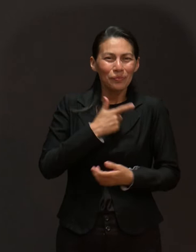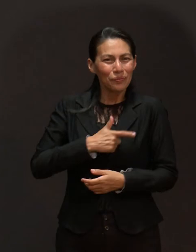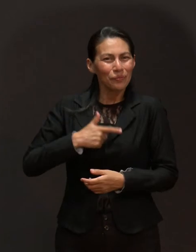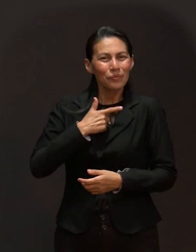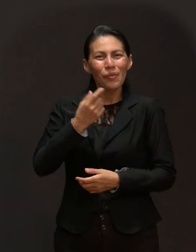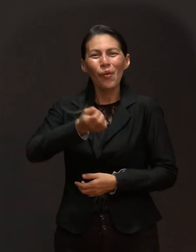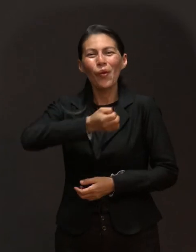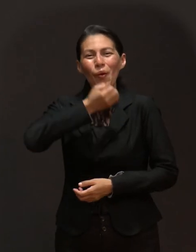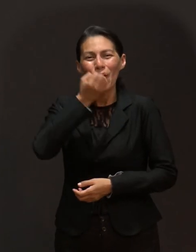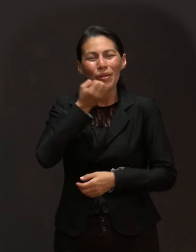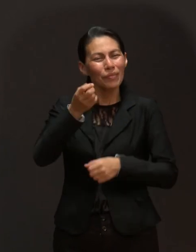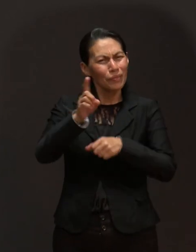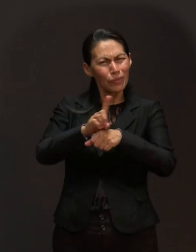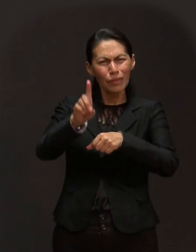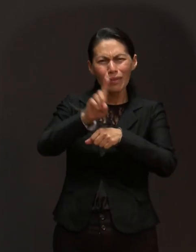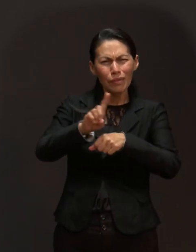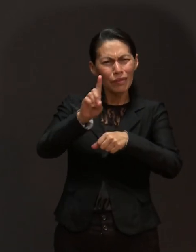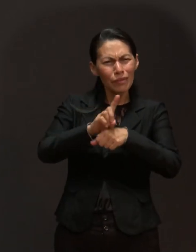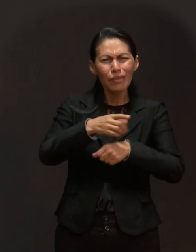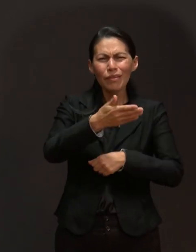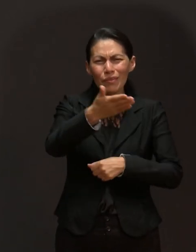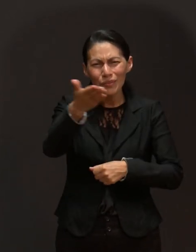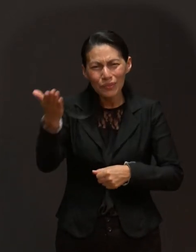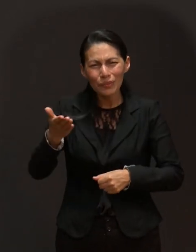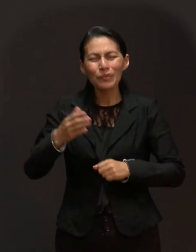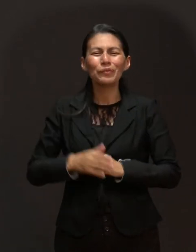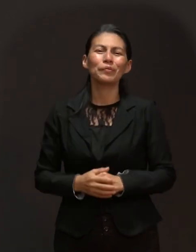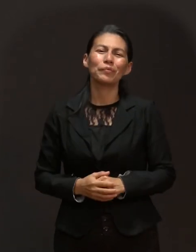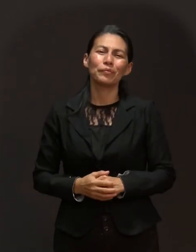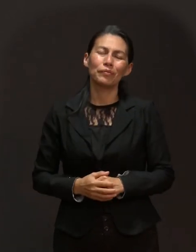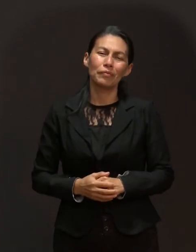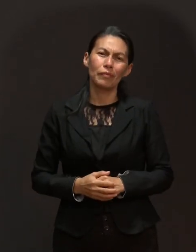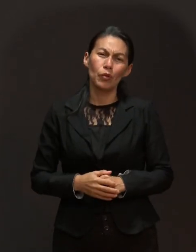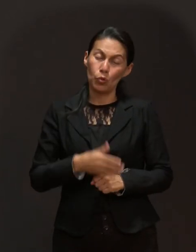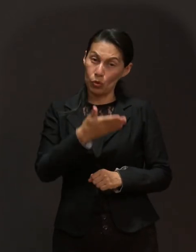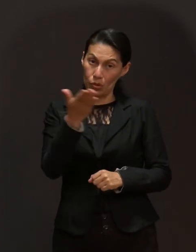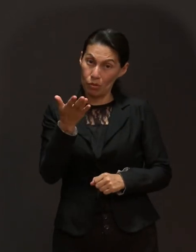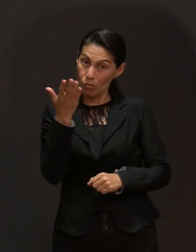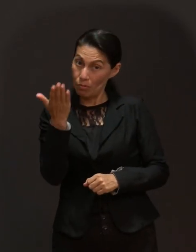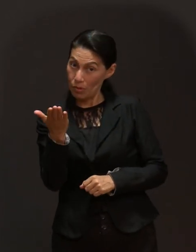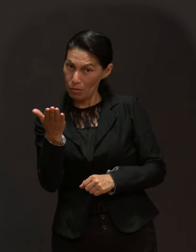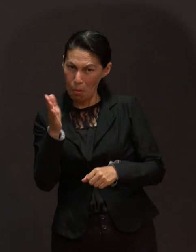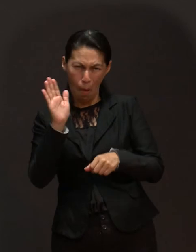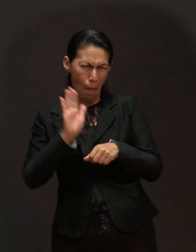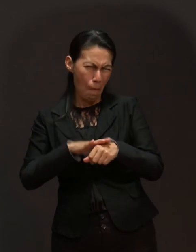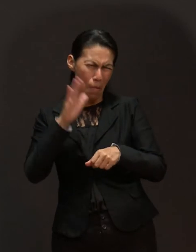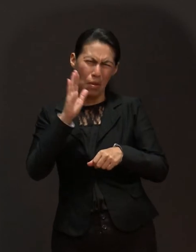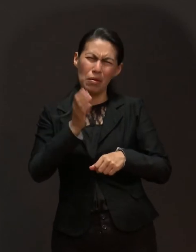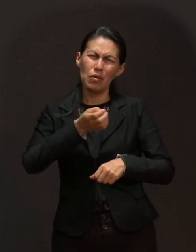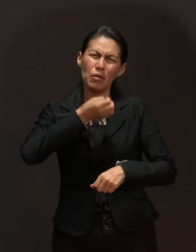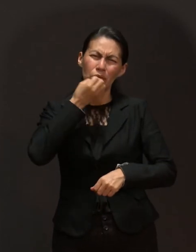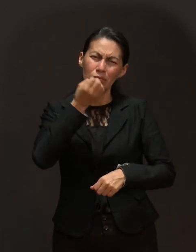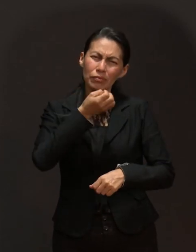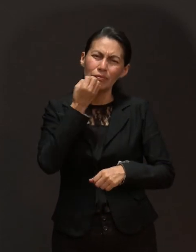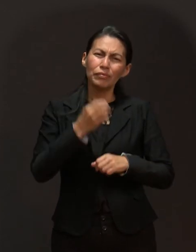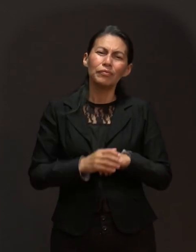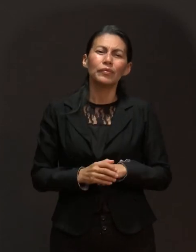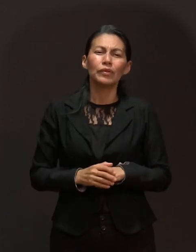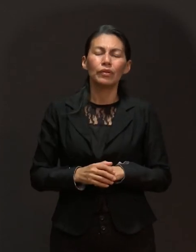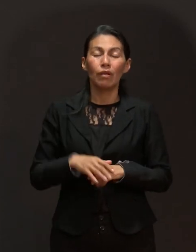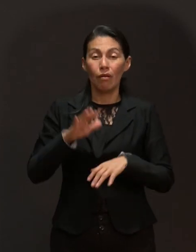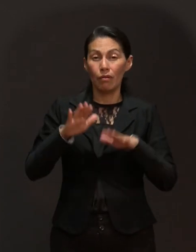orar por ustedes todos los días y mucho más de lo que ustedes piden al